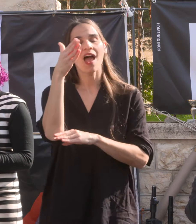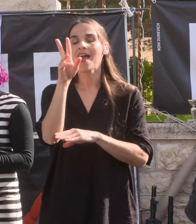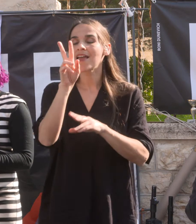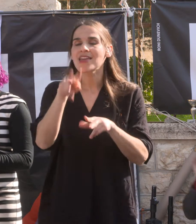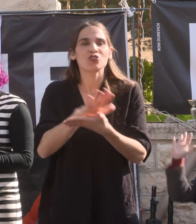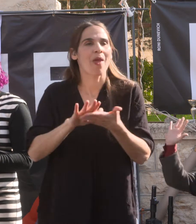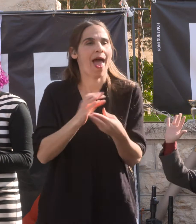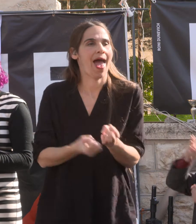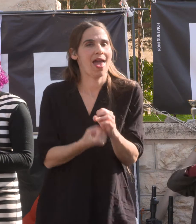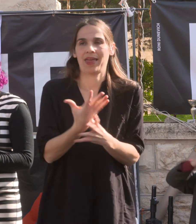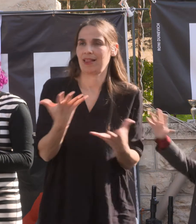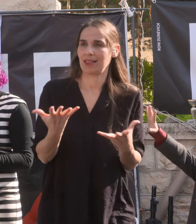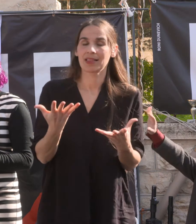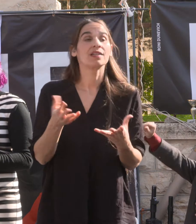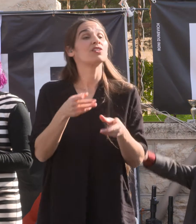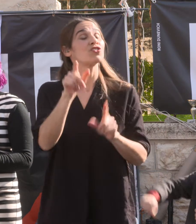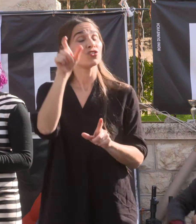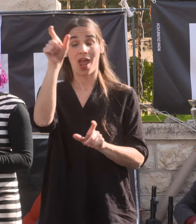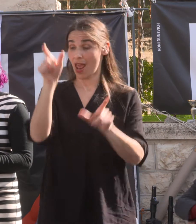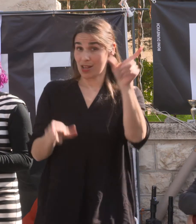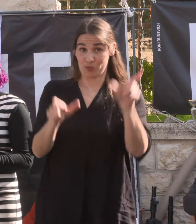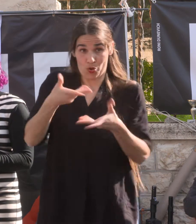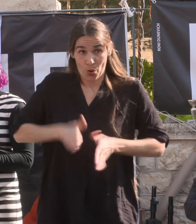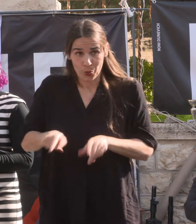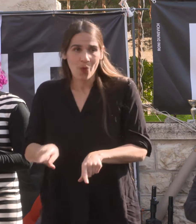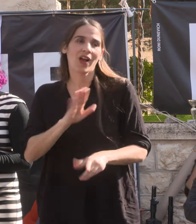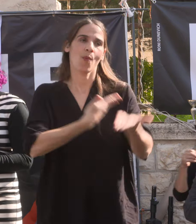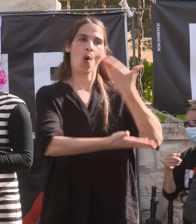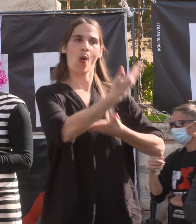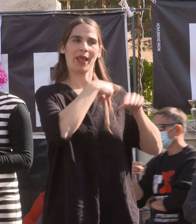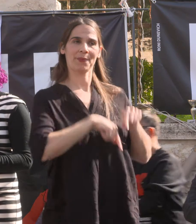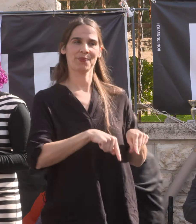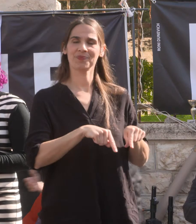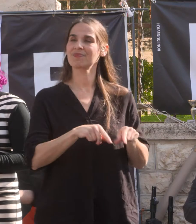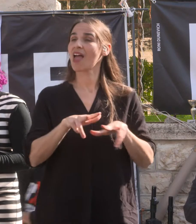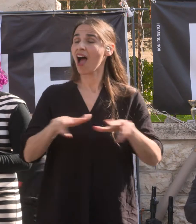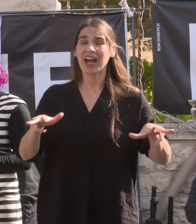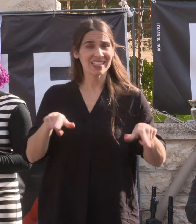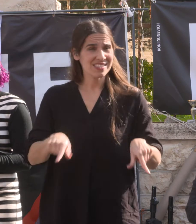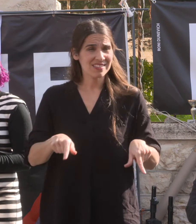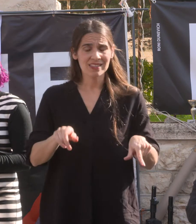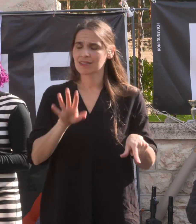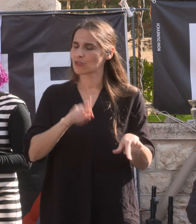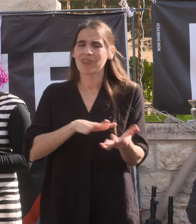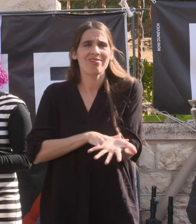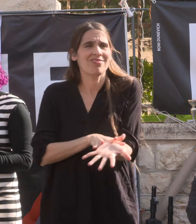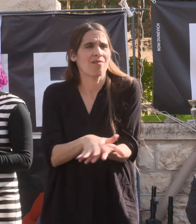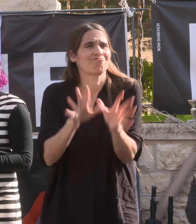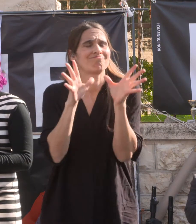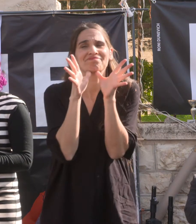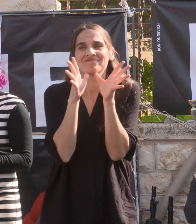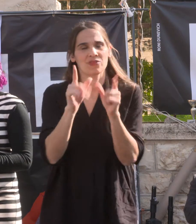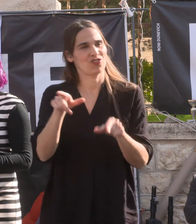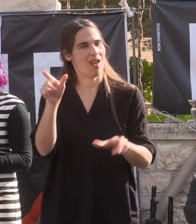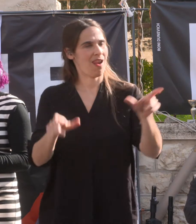מעין, של אלו הנולדו כאן ושל העולים. דמה של הארץ הזו ספוג בדמם של הנופלים,